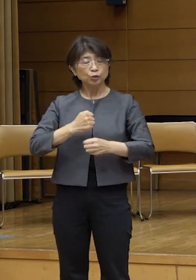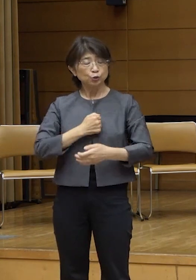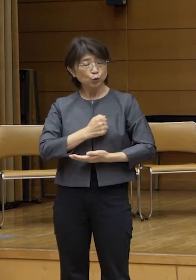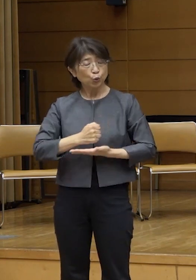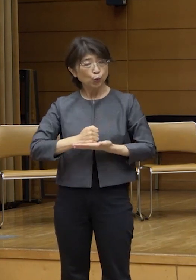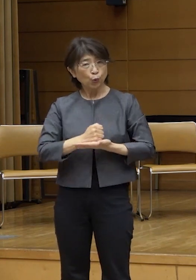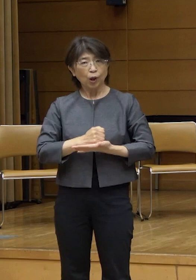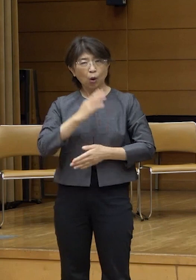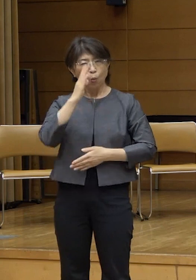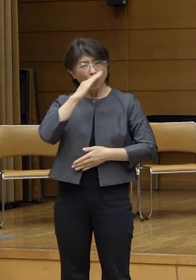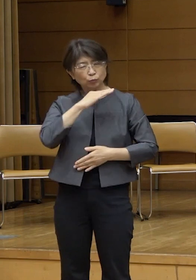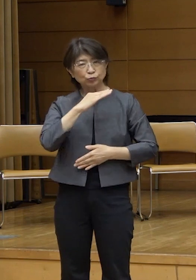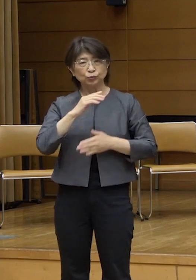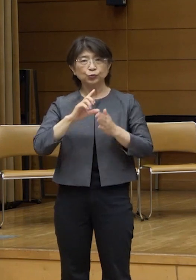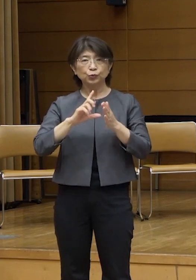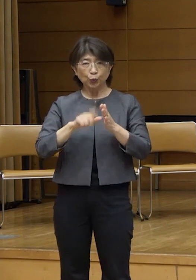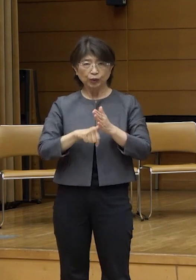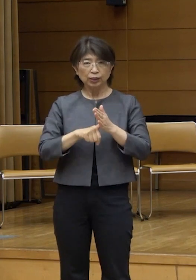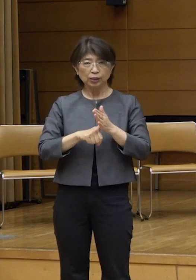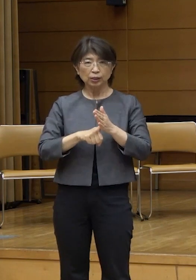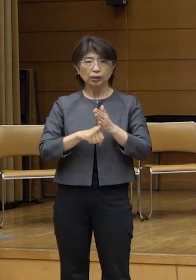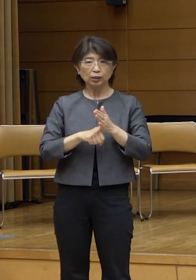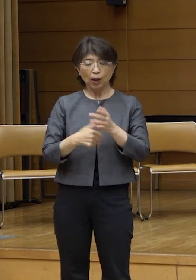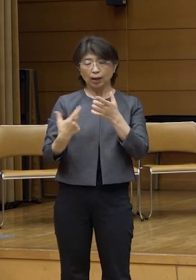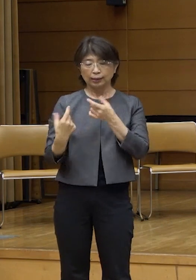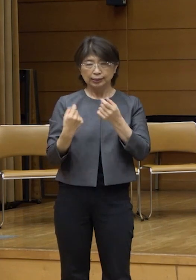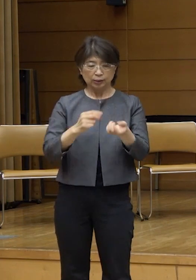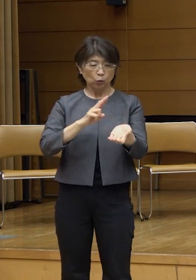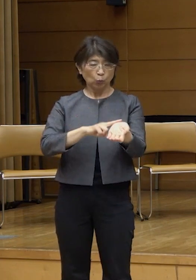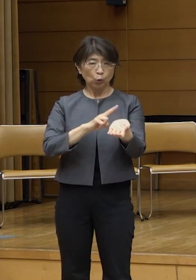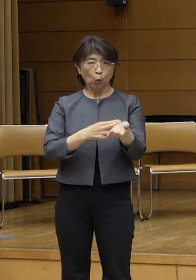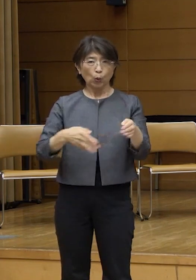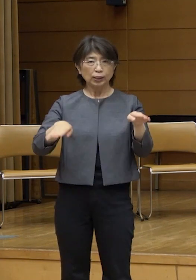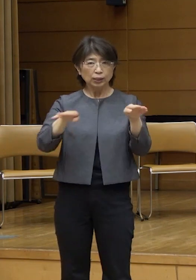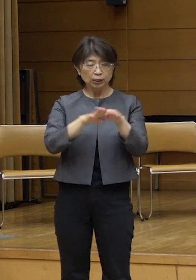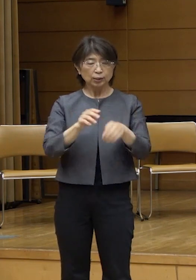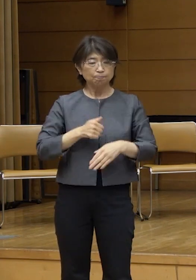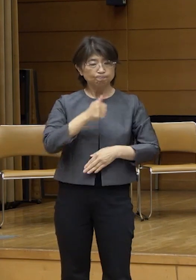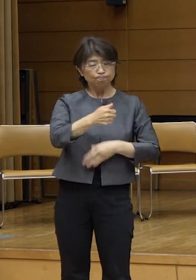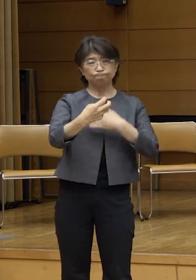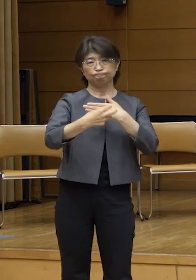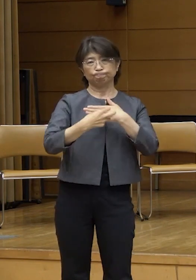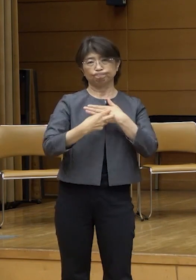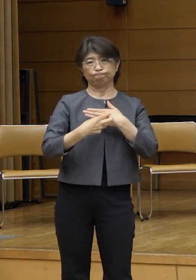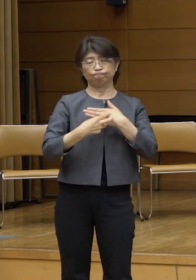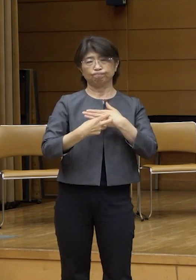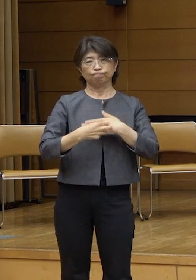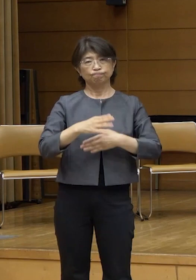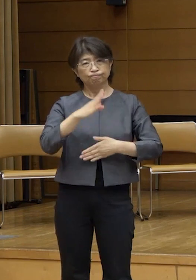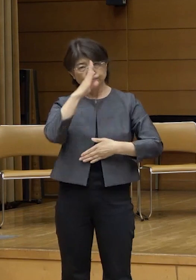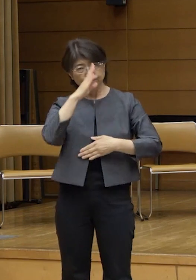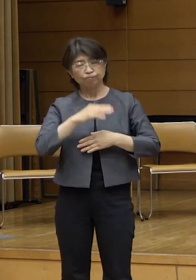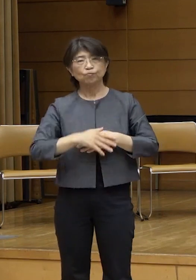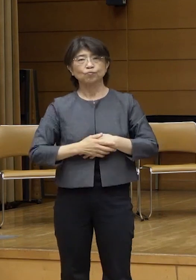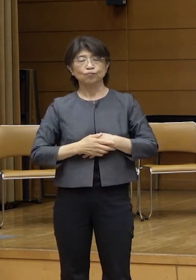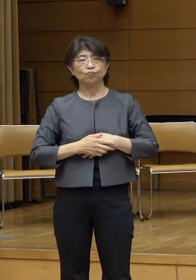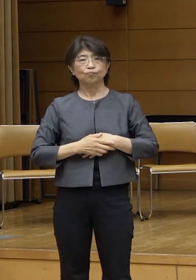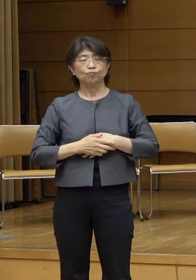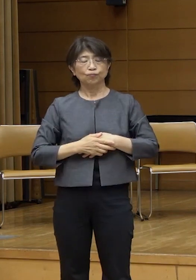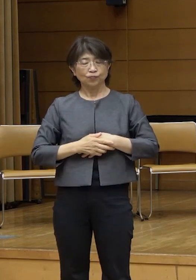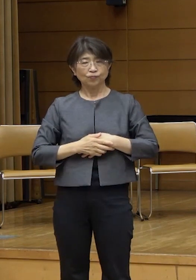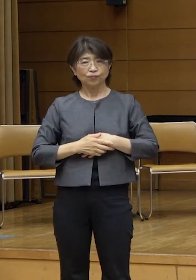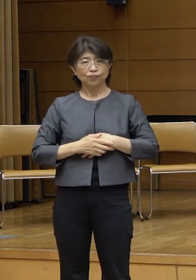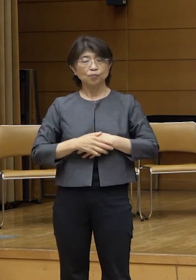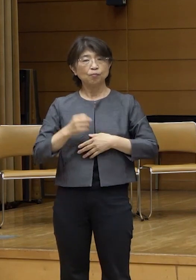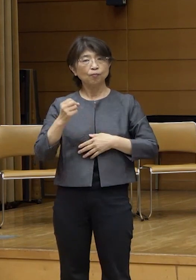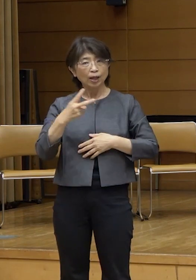検査医療機関をぜひ受診をしていただきたいと思います。また、受診に困ったときには、あるいはこの